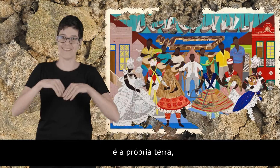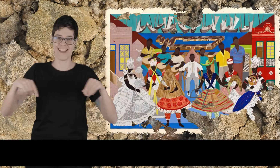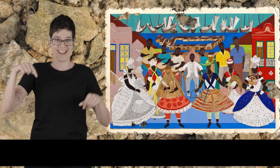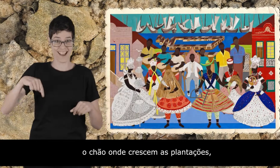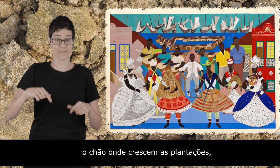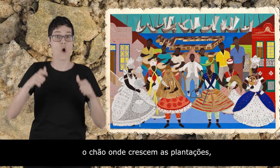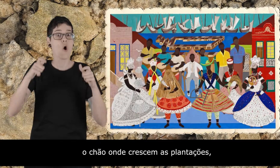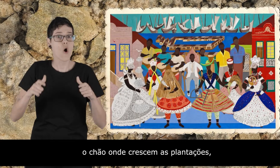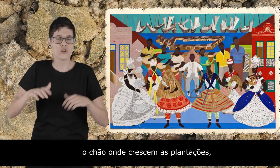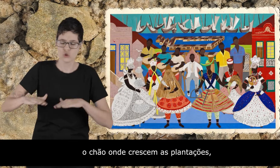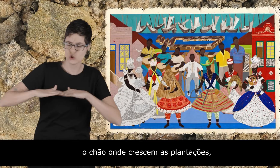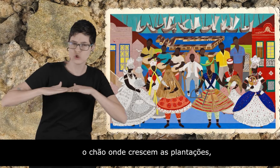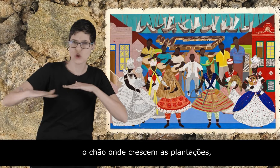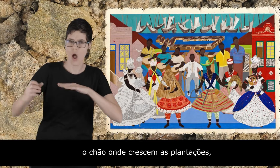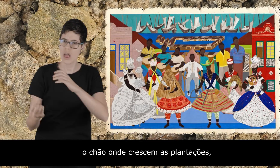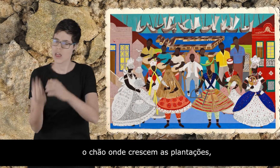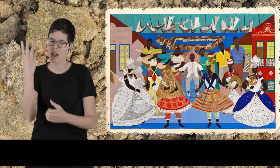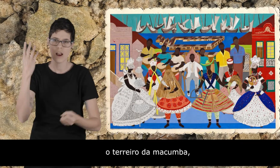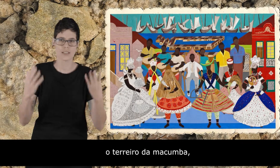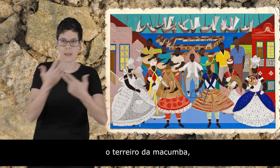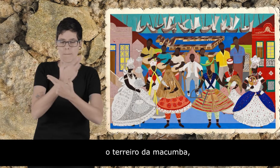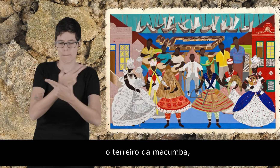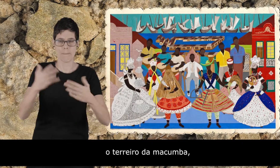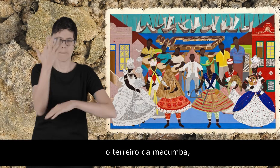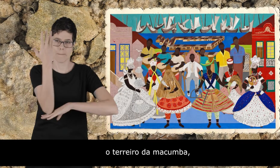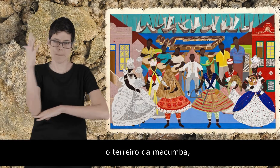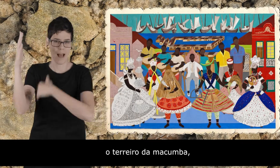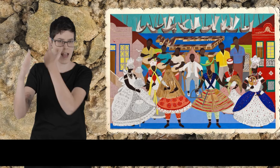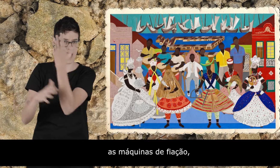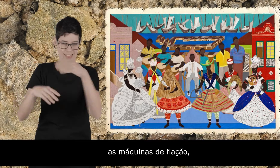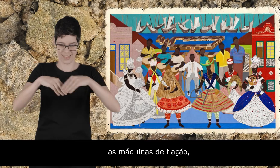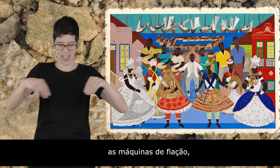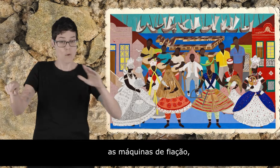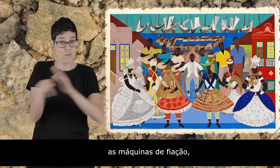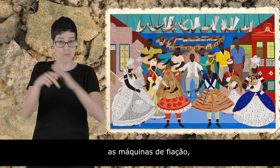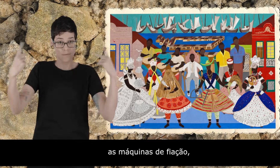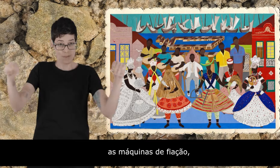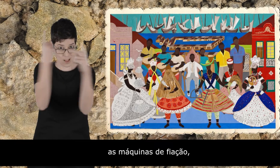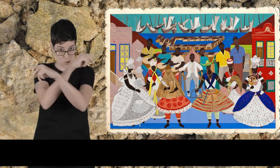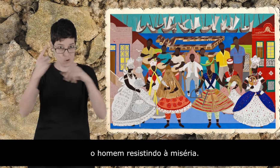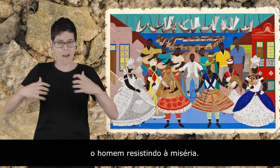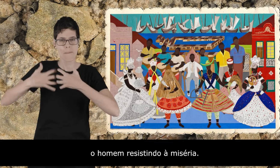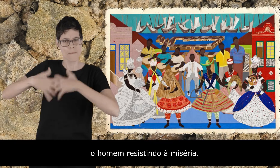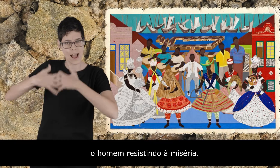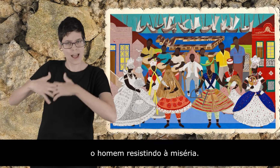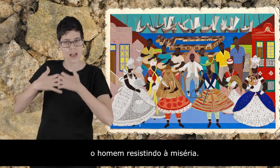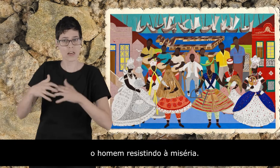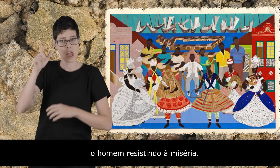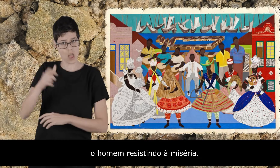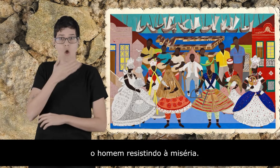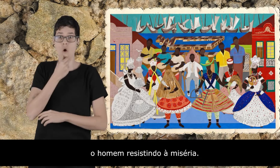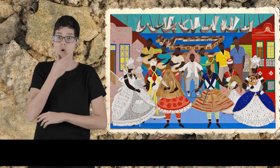terra, o chão onde crescem as plantações, o terreiro da macumba, as máquinas de fiação, o homem